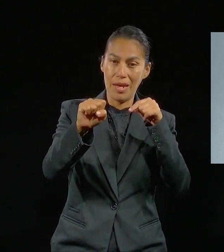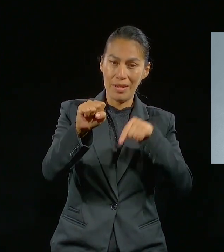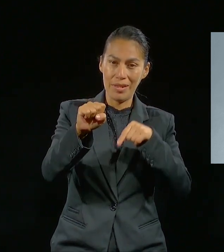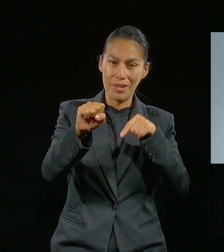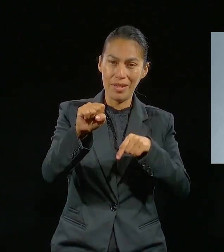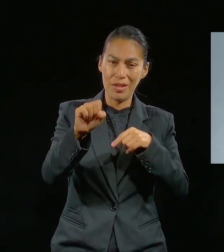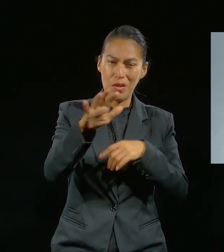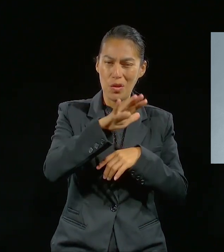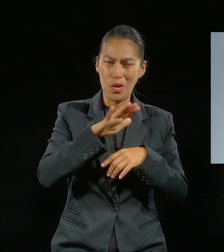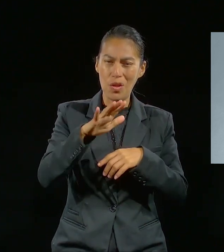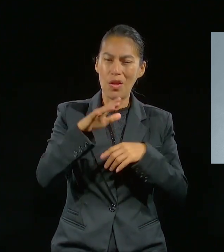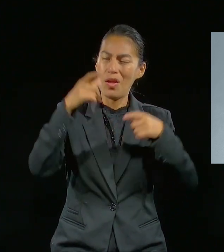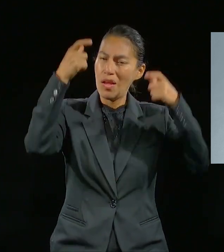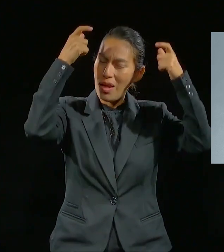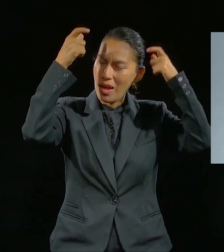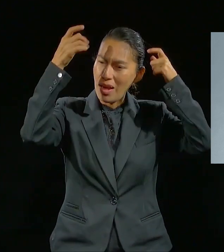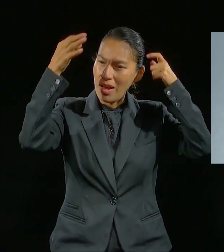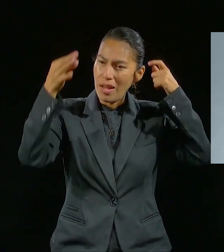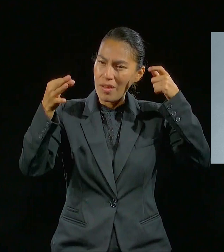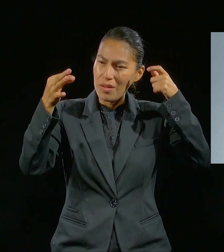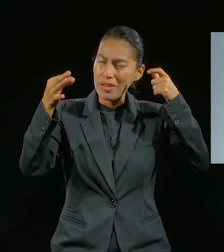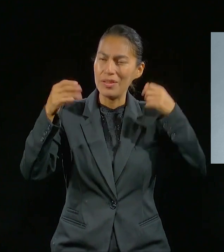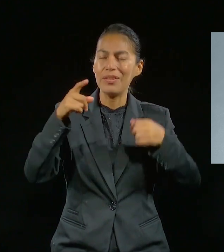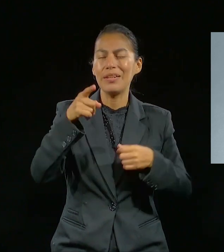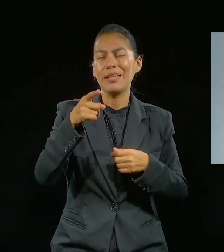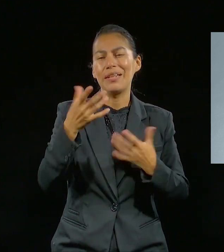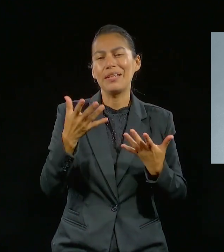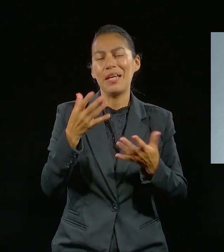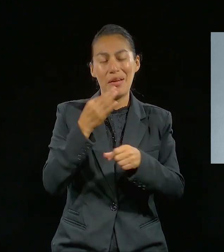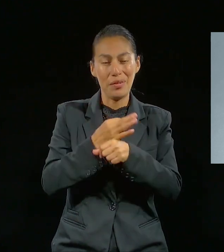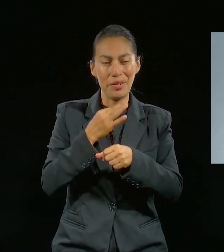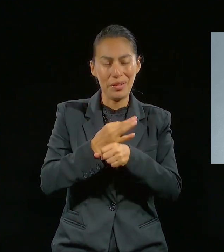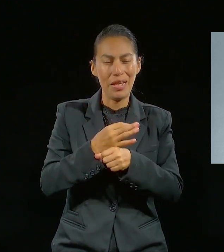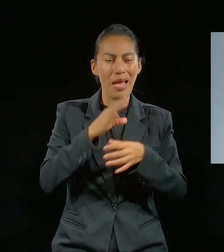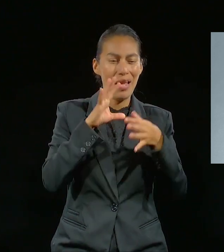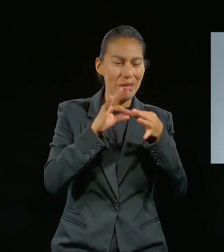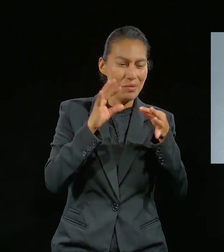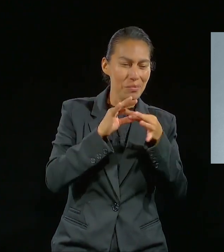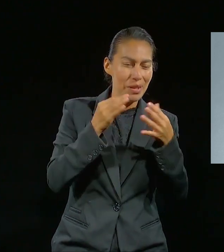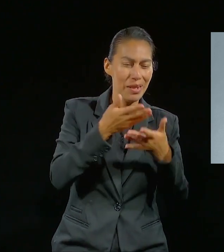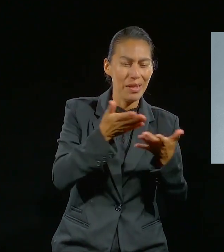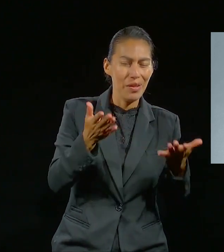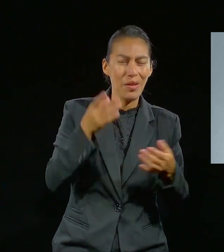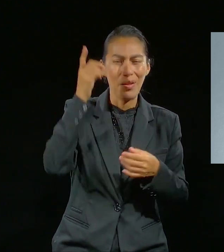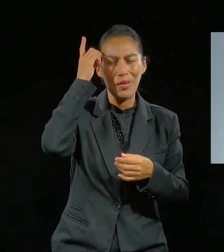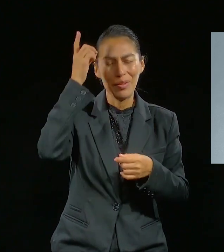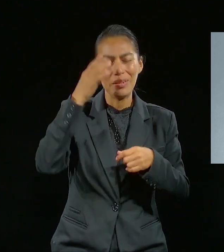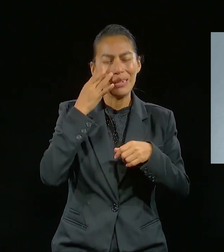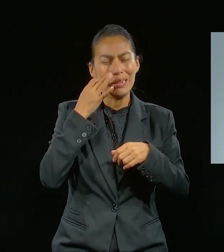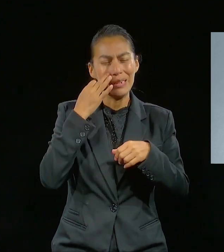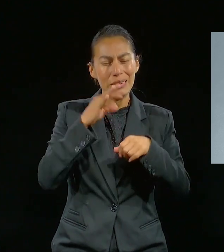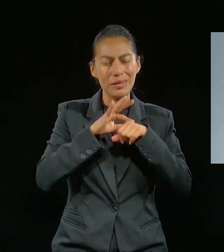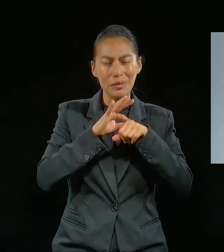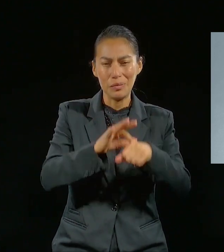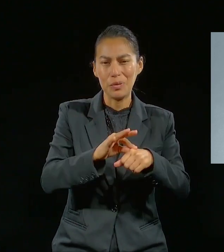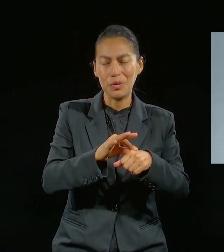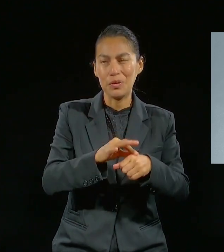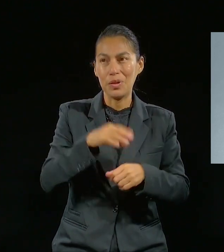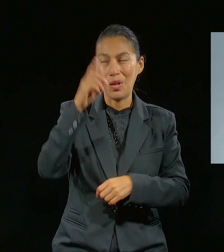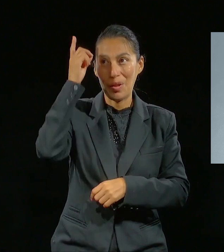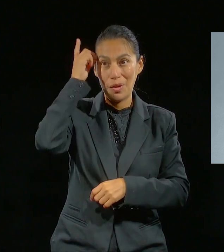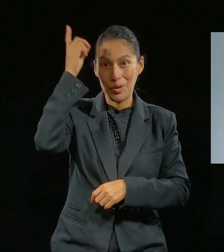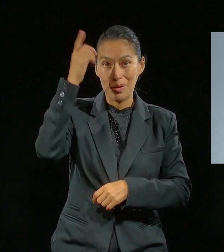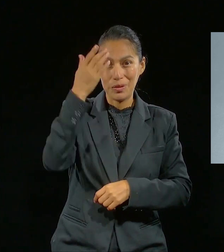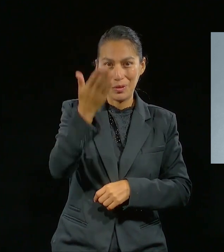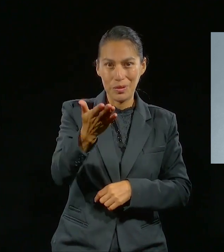viene a contarnos los grandes hechos del Dios de lo imposible, tu Dios y mi